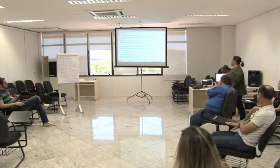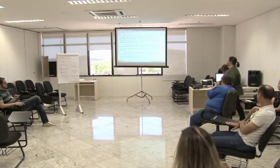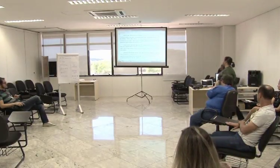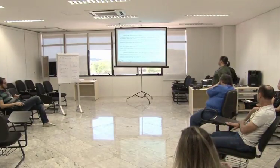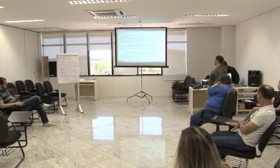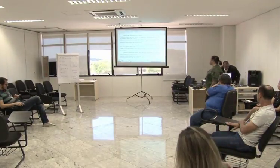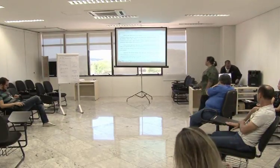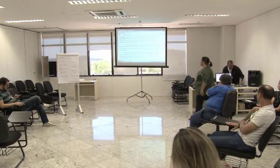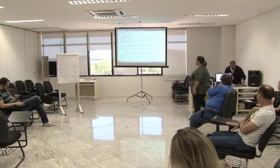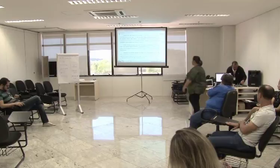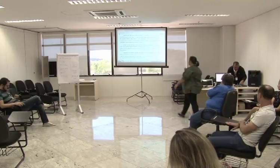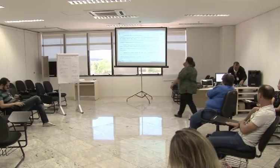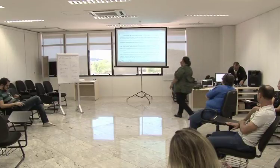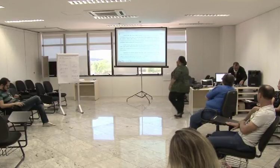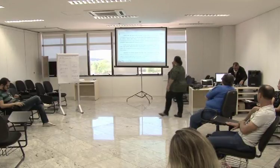Gratidão.